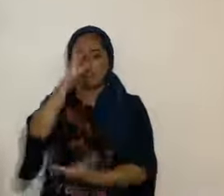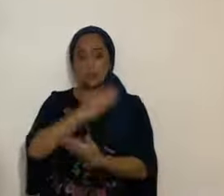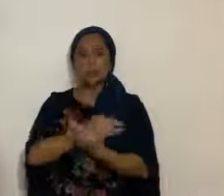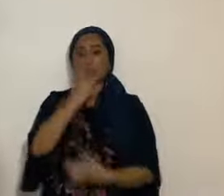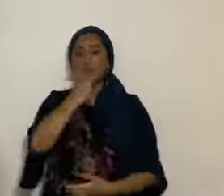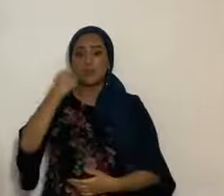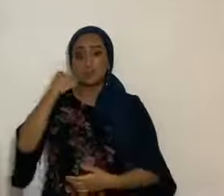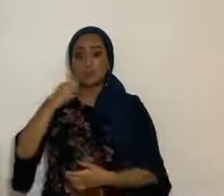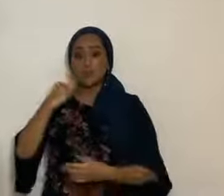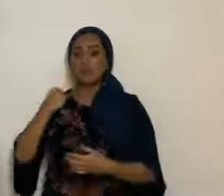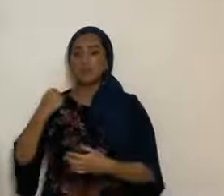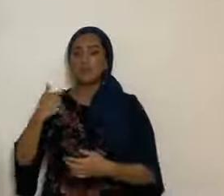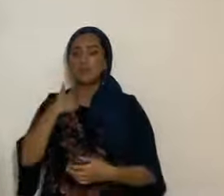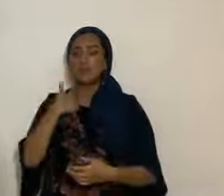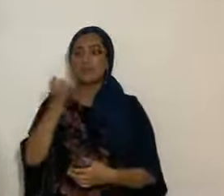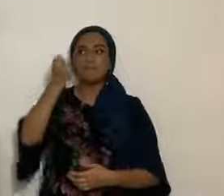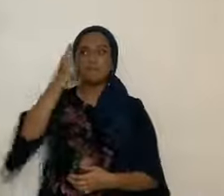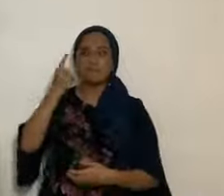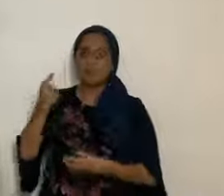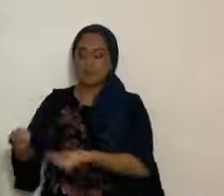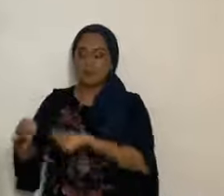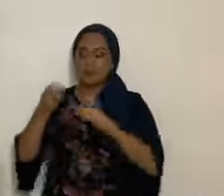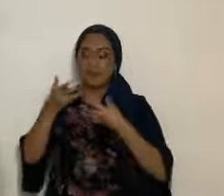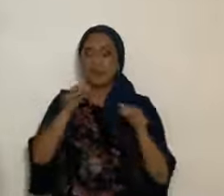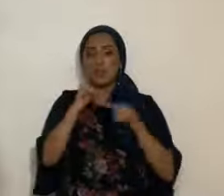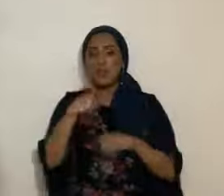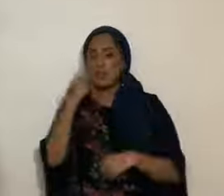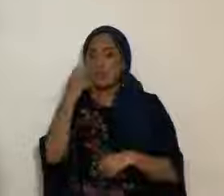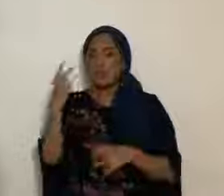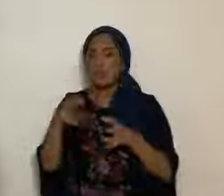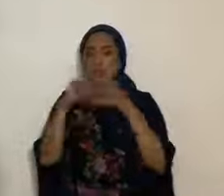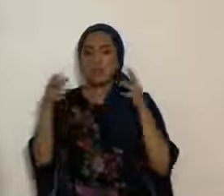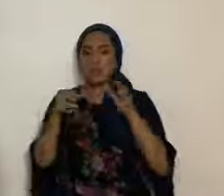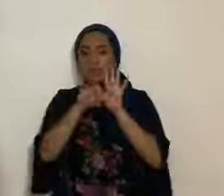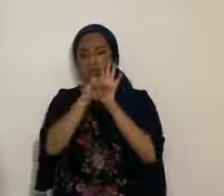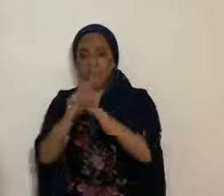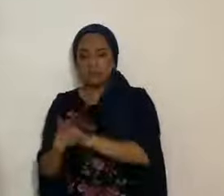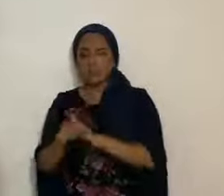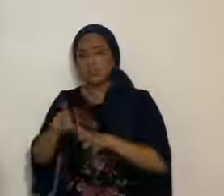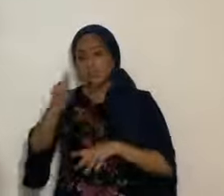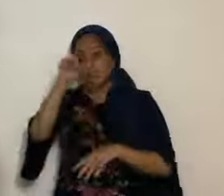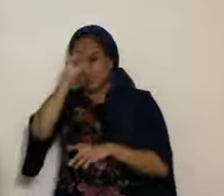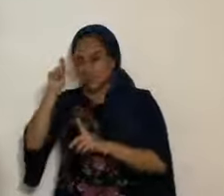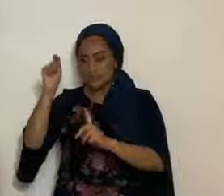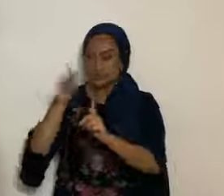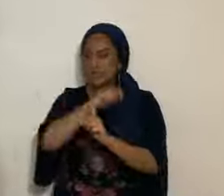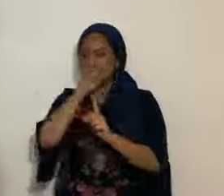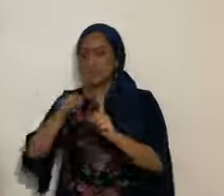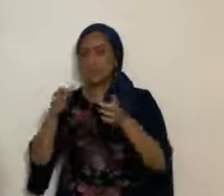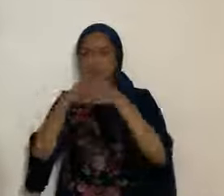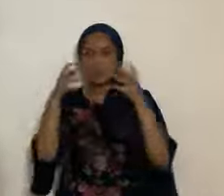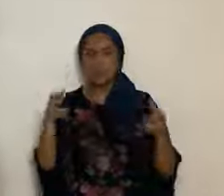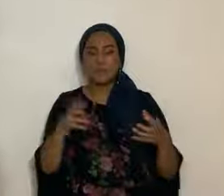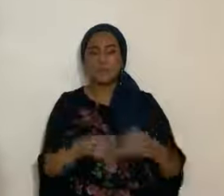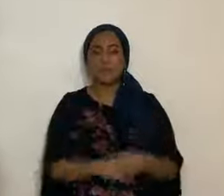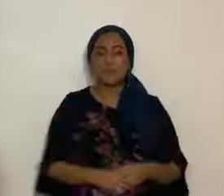venido delante de mí. También he visto la opresión con que los egipcios los oprimen. Y en el